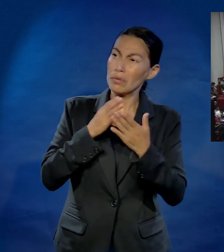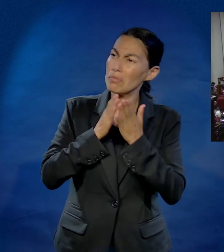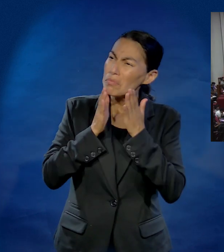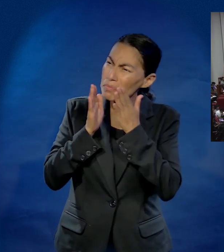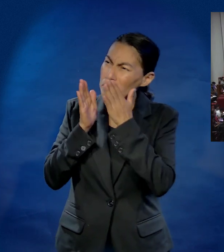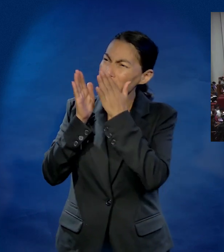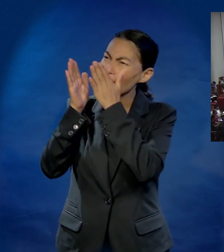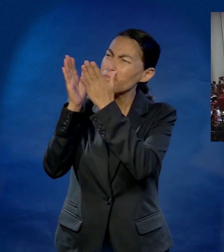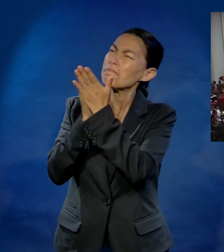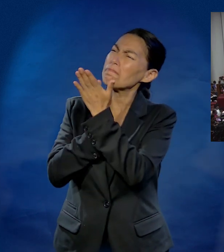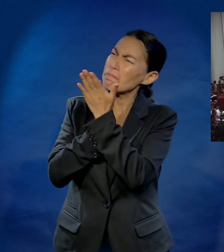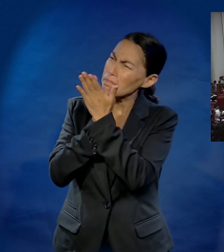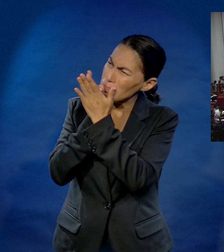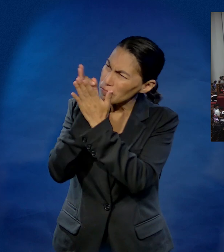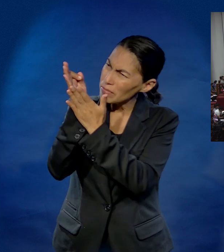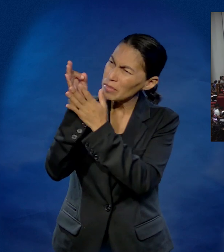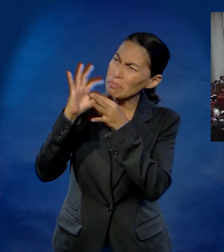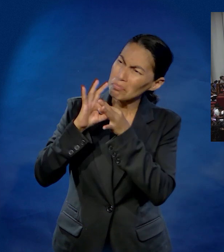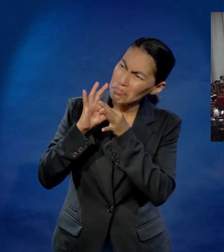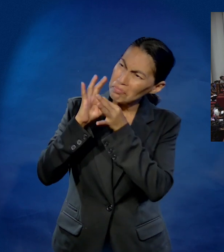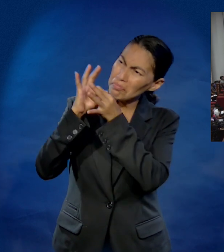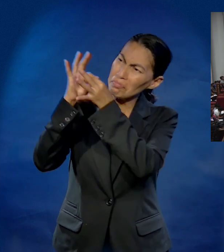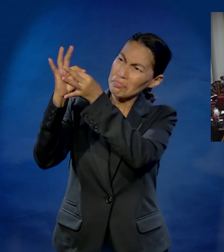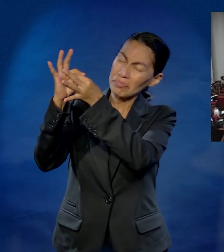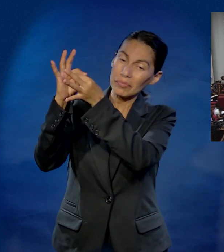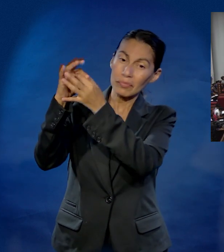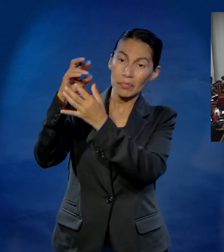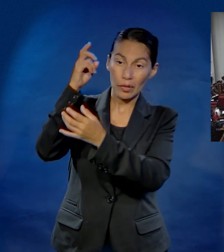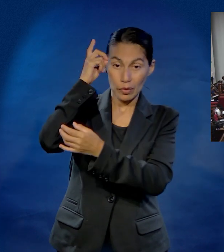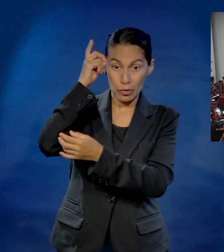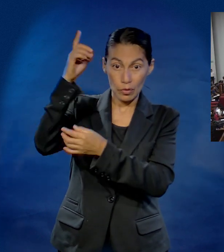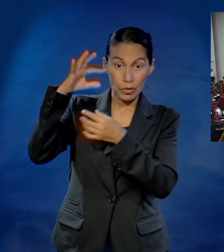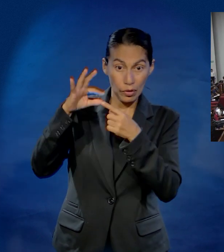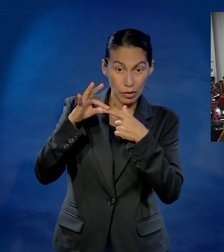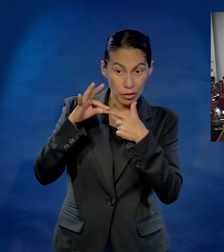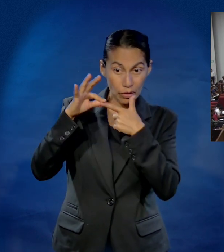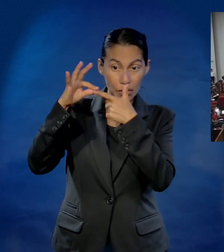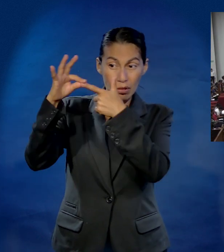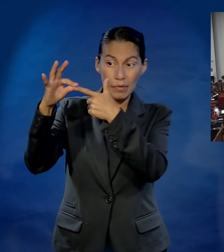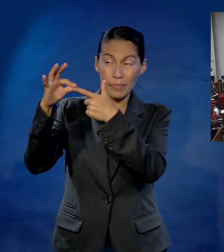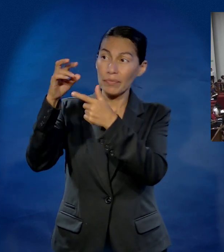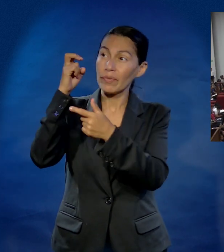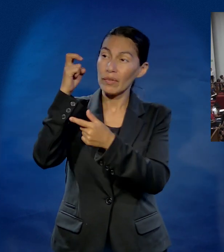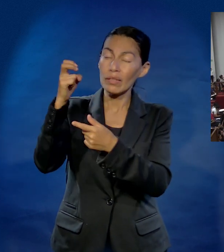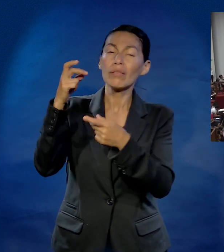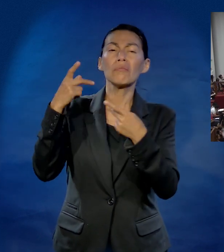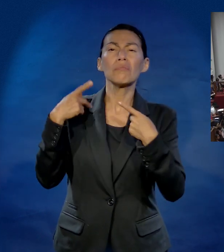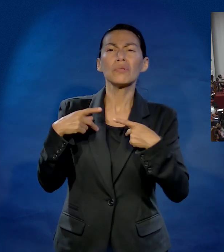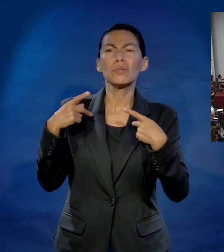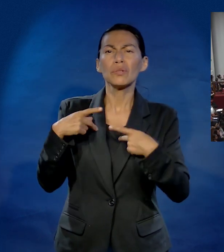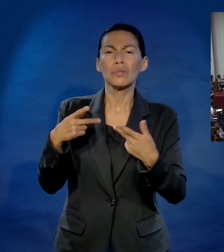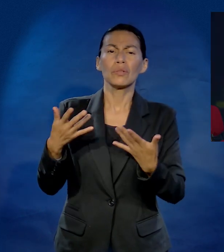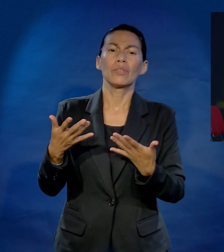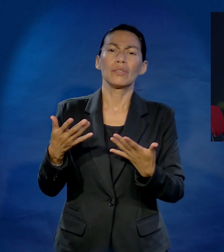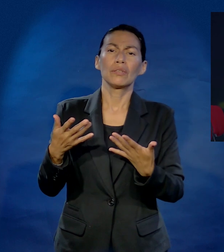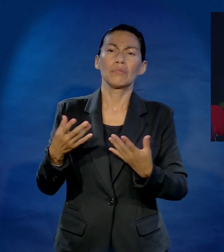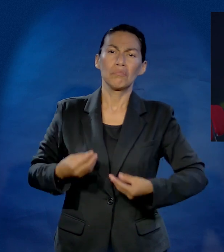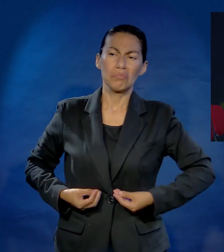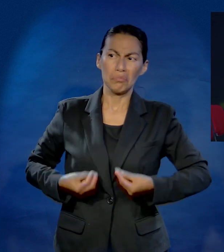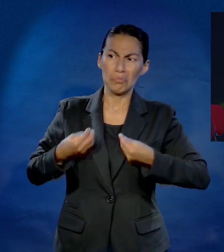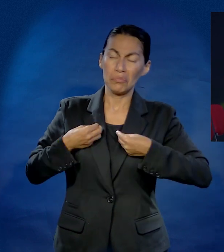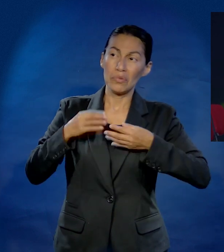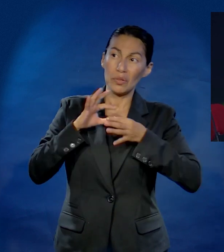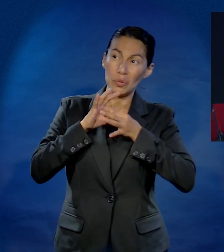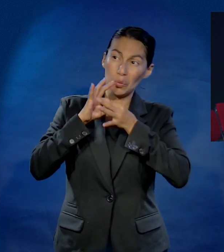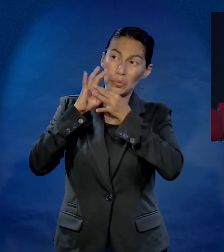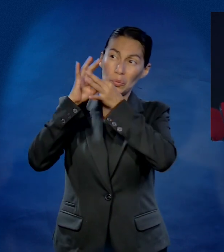el reino del Espíritu. Las personas que no andan conforme a la carne, dice el apóstol Pablo, sino conforme al Espíritu,